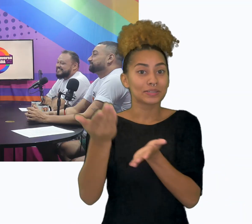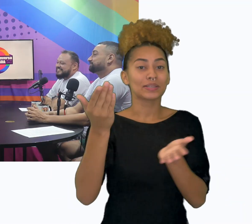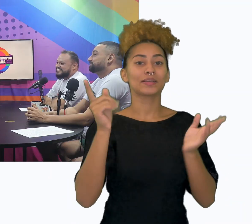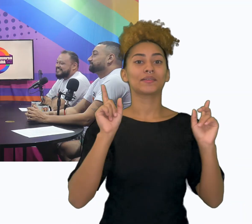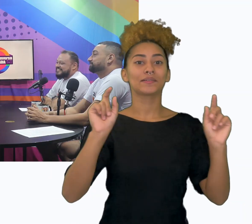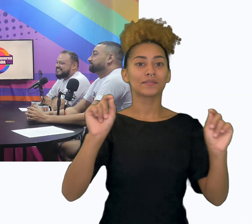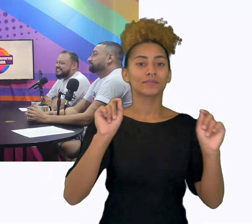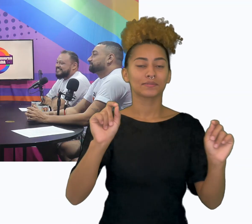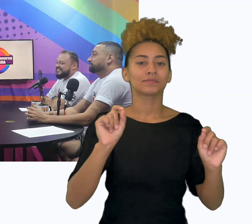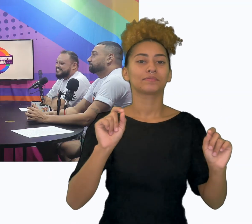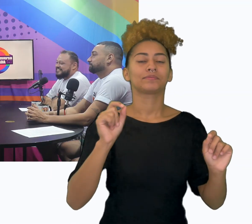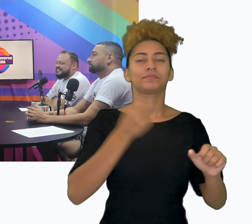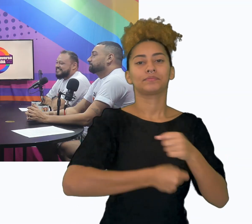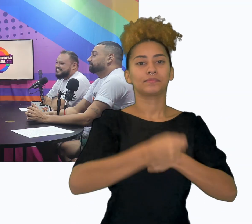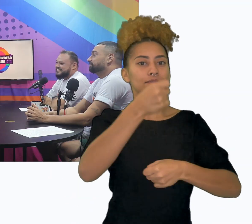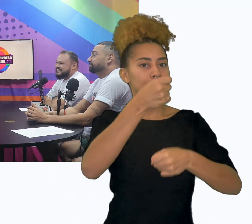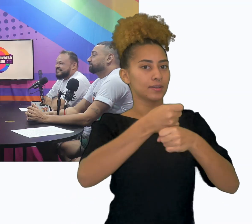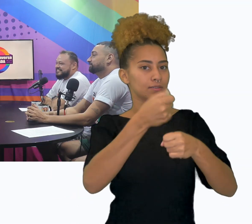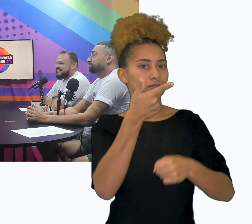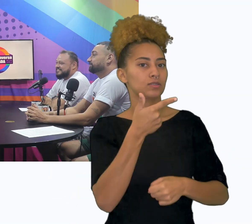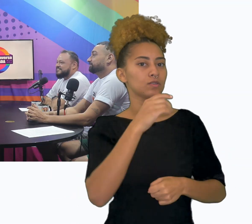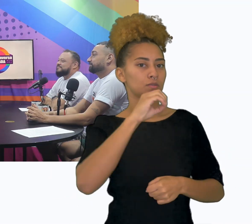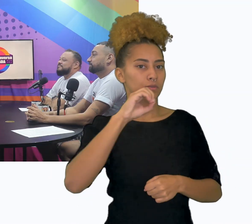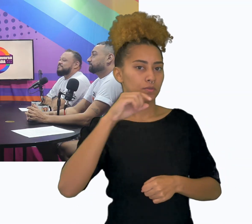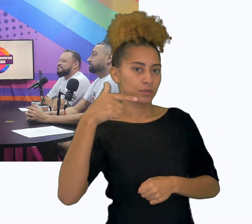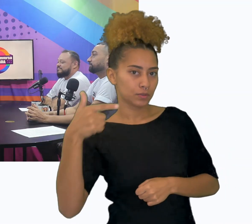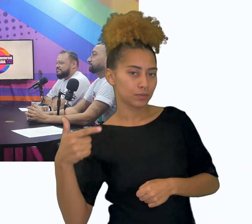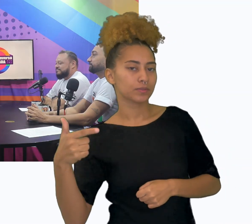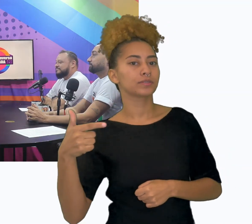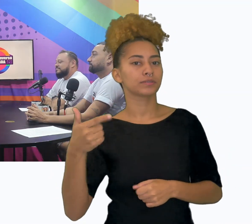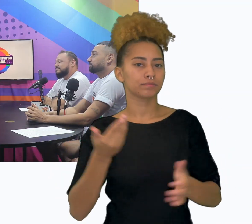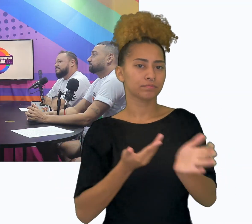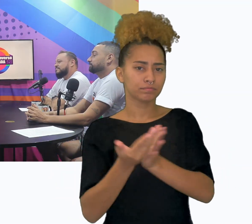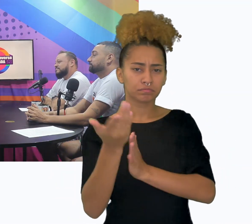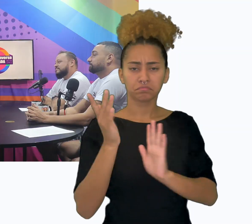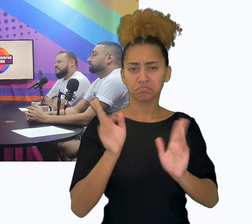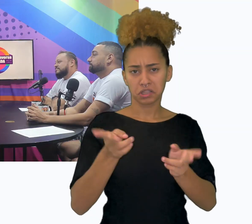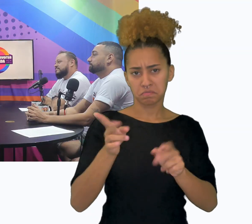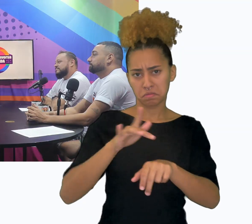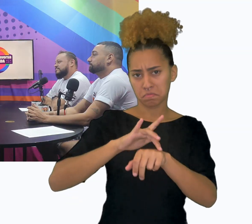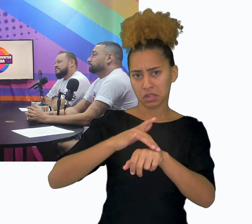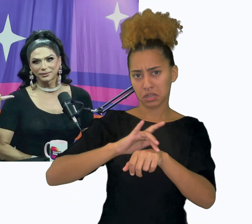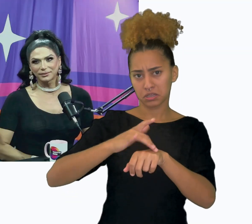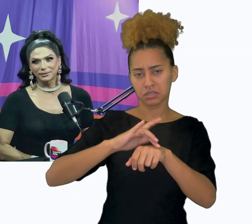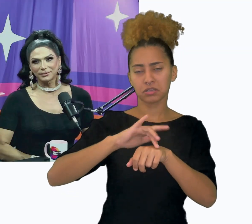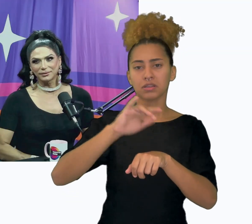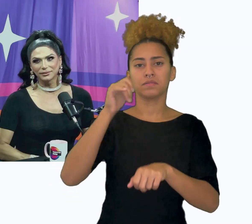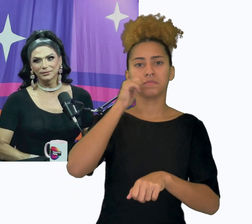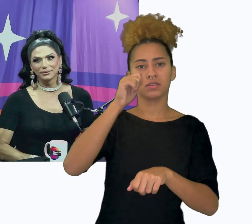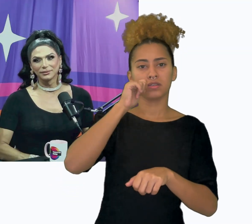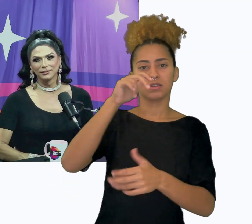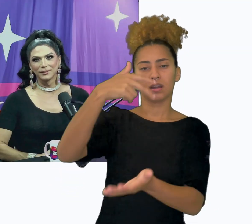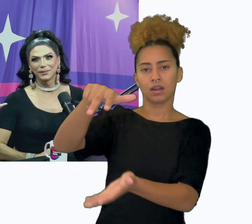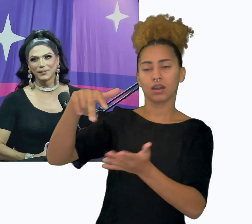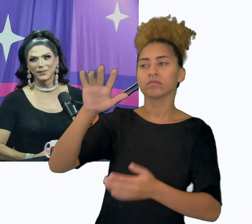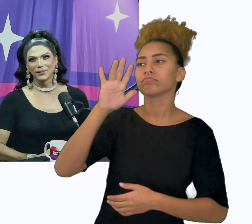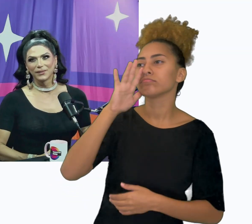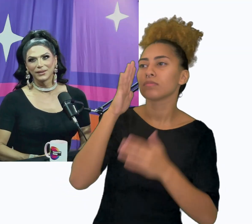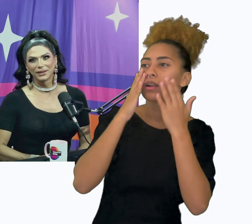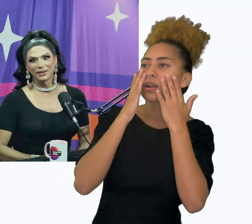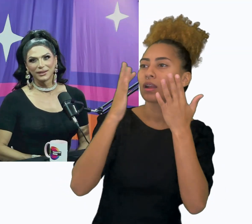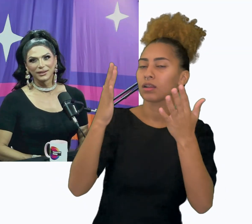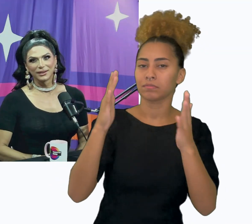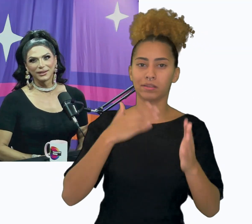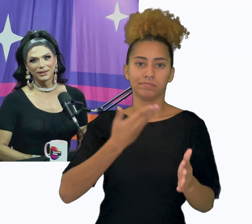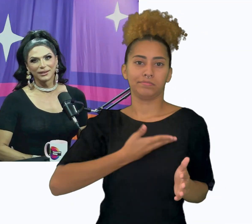comecei em 2002, né? Sempre fui bailarina, admirava as meninas no balé, mas não tinha